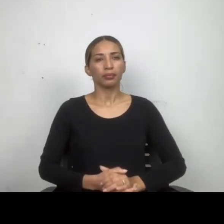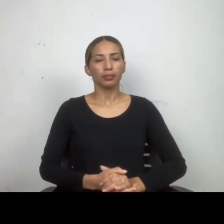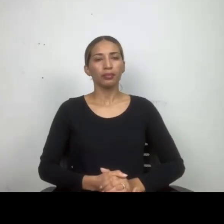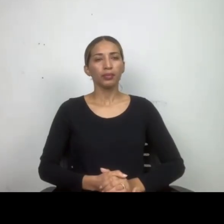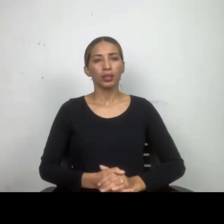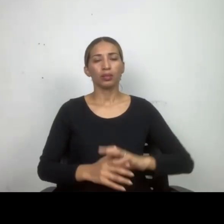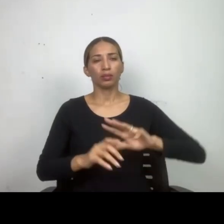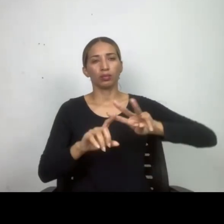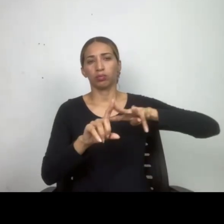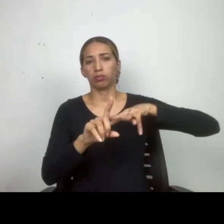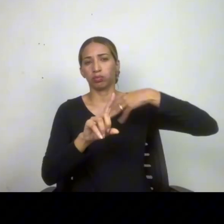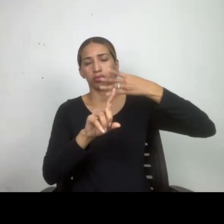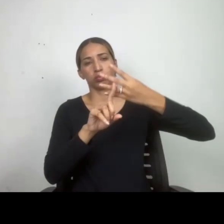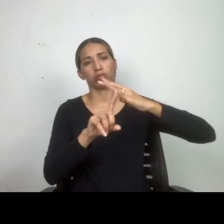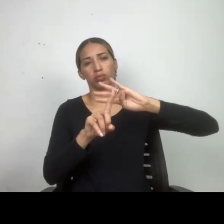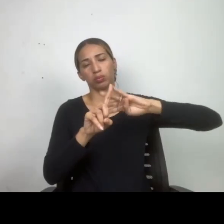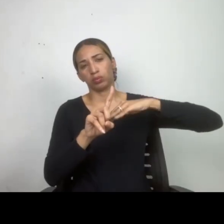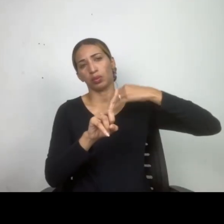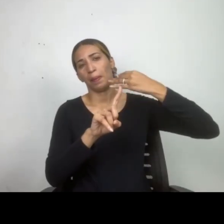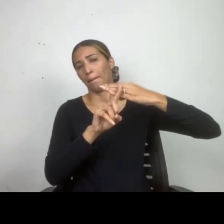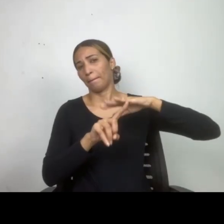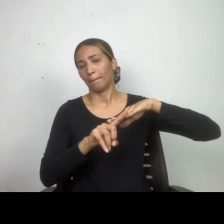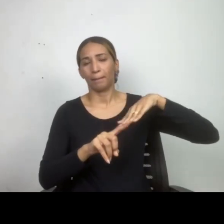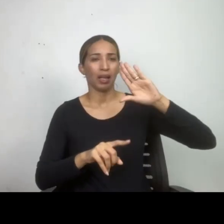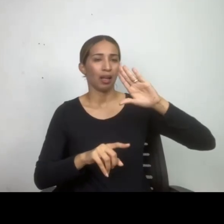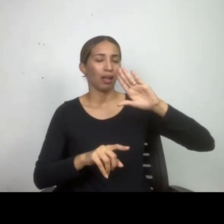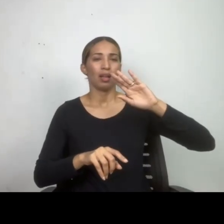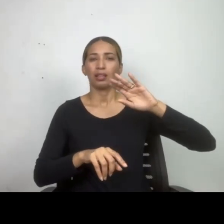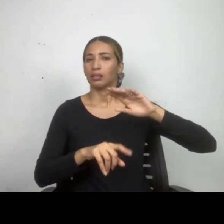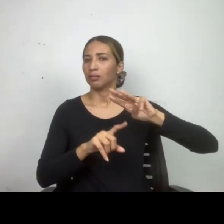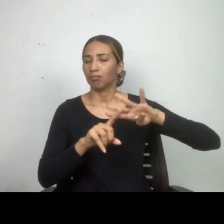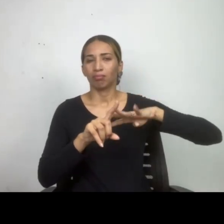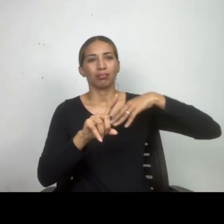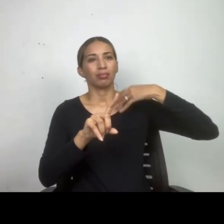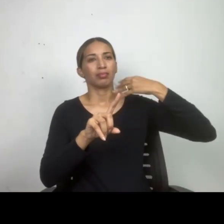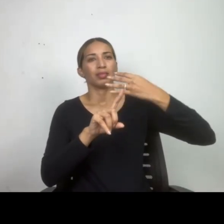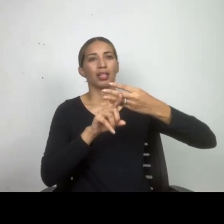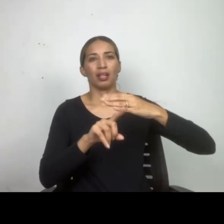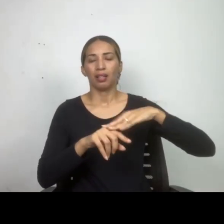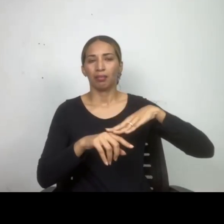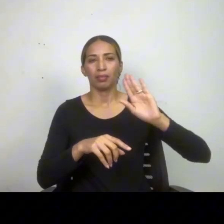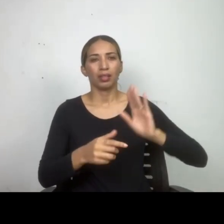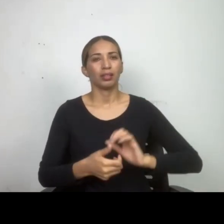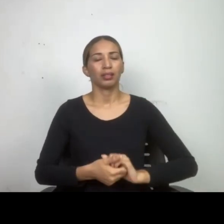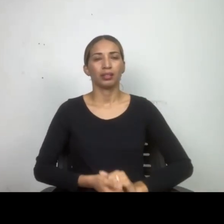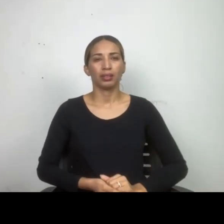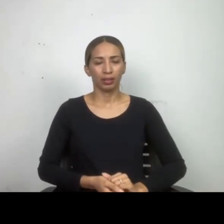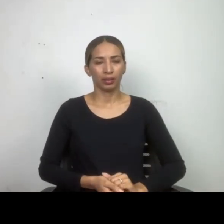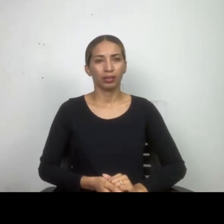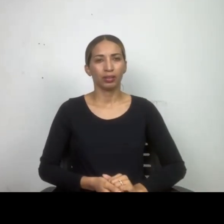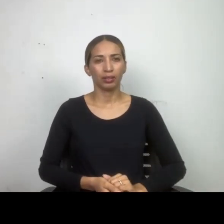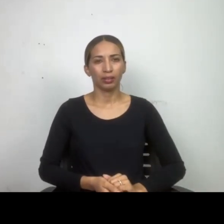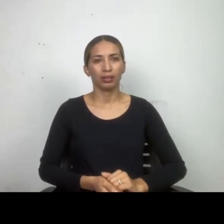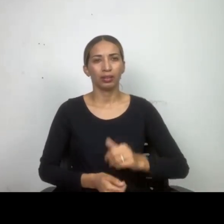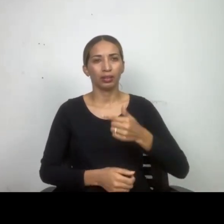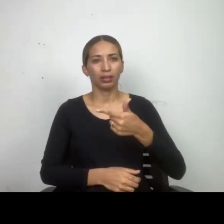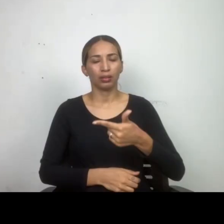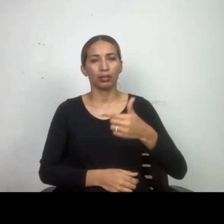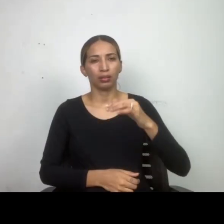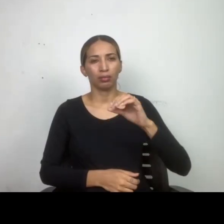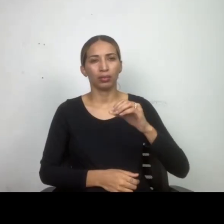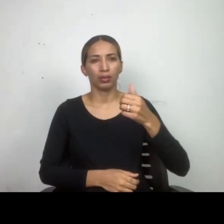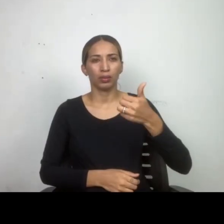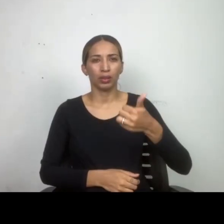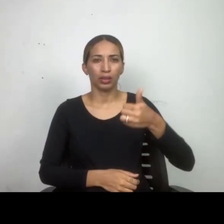quadruplicou, mais do quadruplicou, né, é quase 5 vezes mais do valor inicial, né, de 2019. Então, em 3,